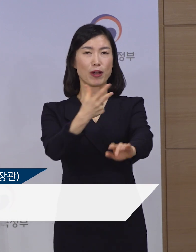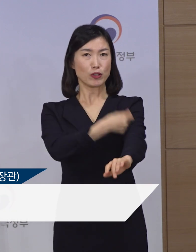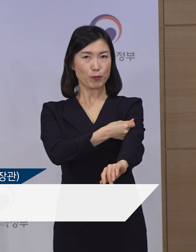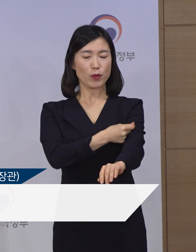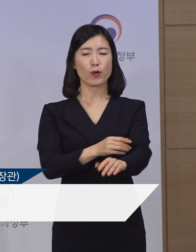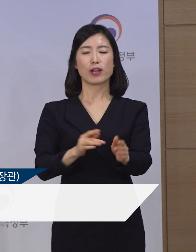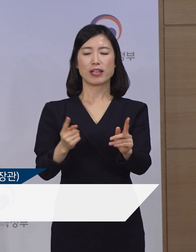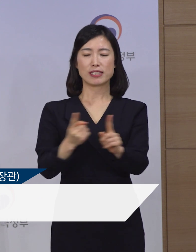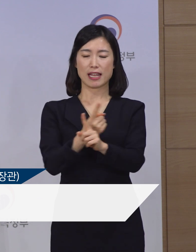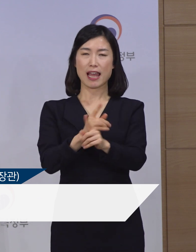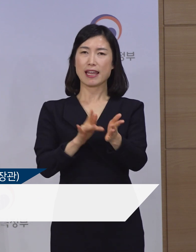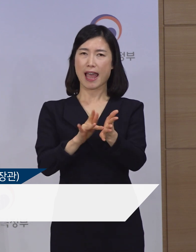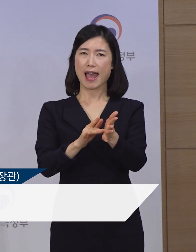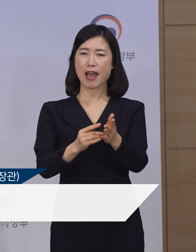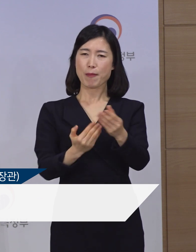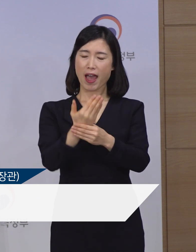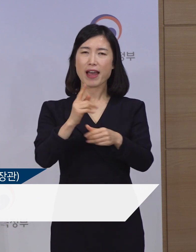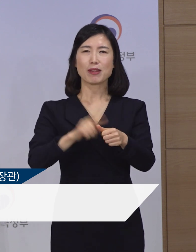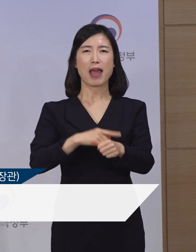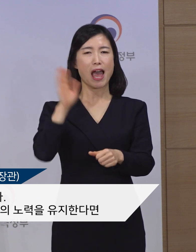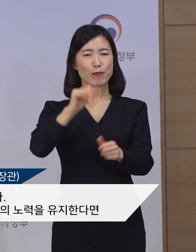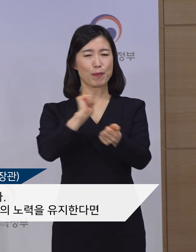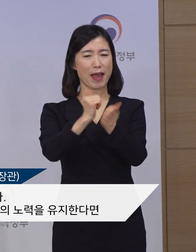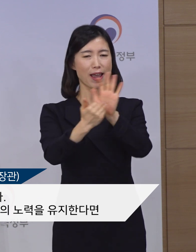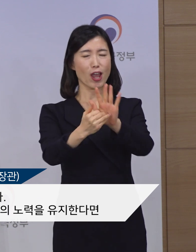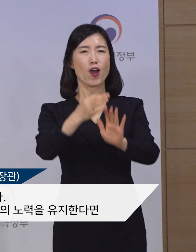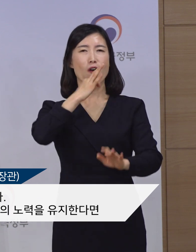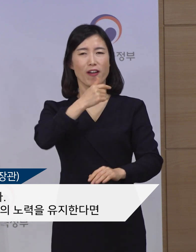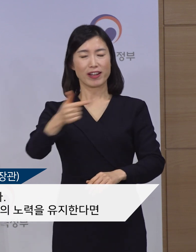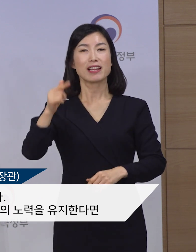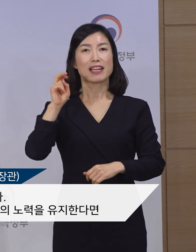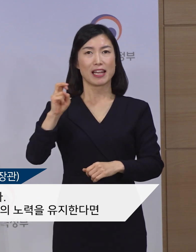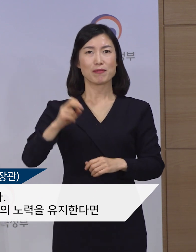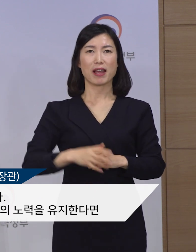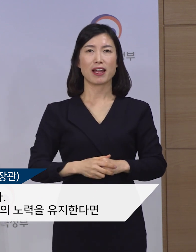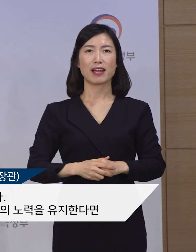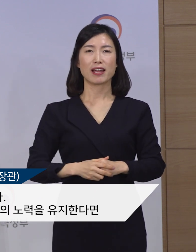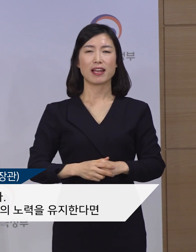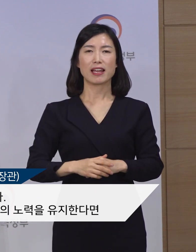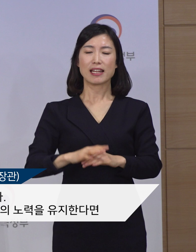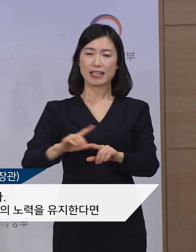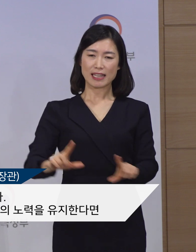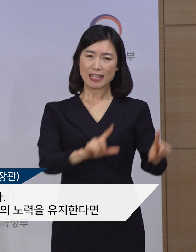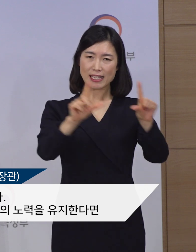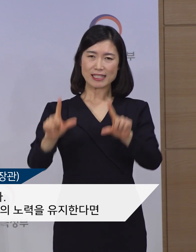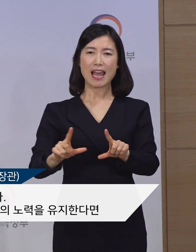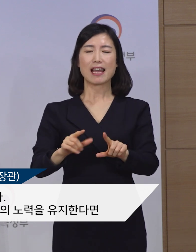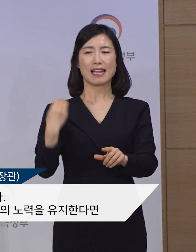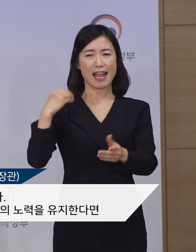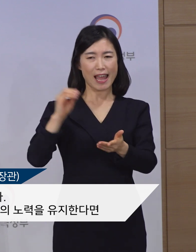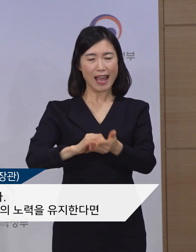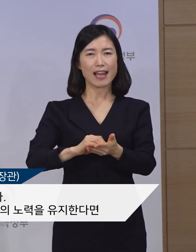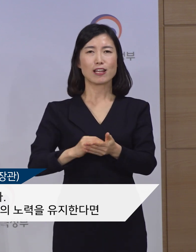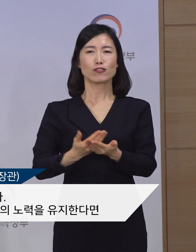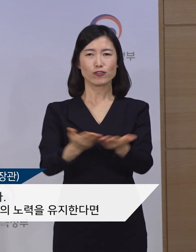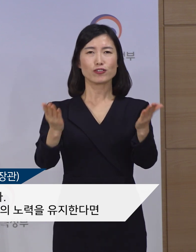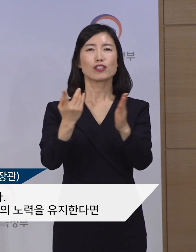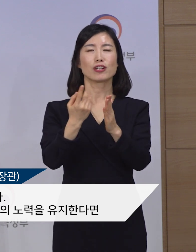보다 효과적인 방역 대응에 나설 수 있습니다. 소중한 일상을 차근차근 회복해 나갈 수